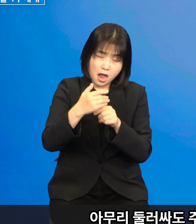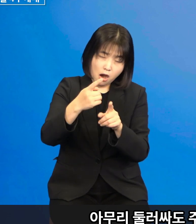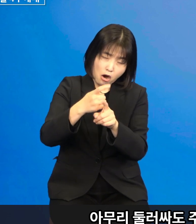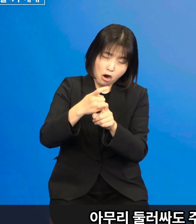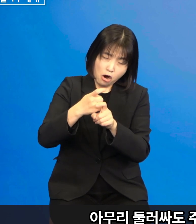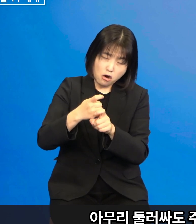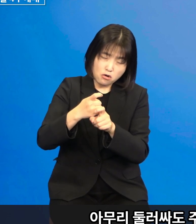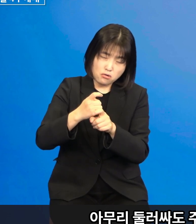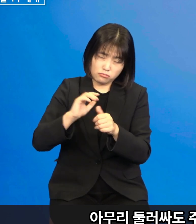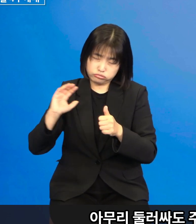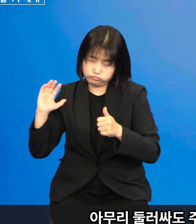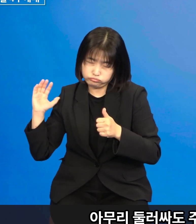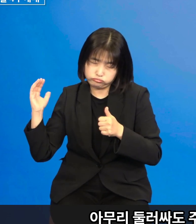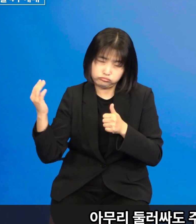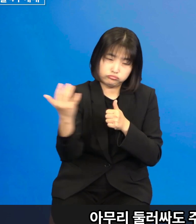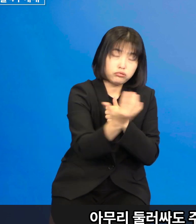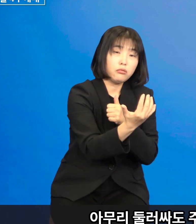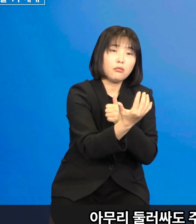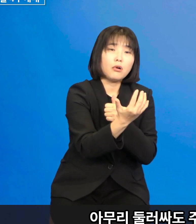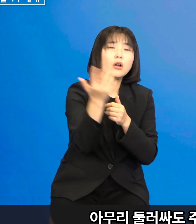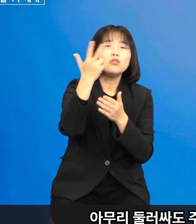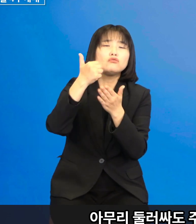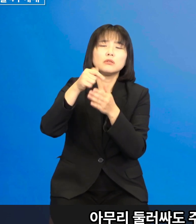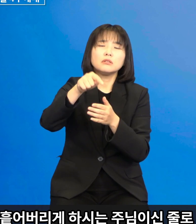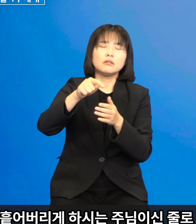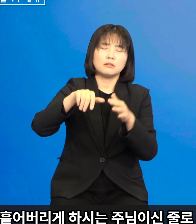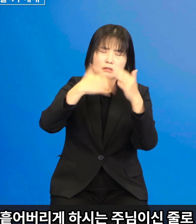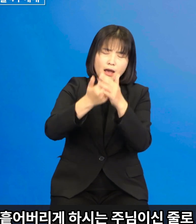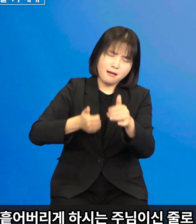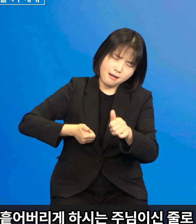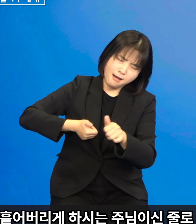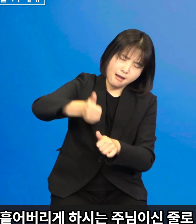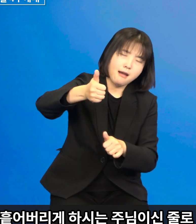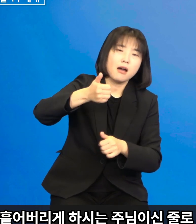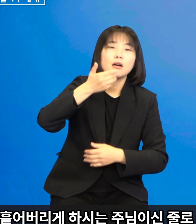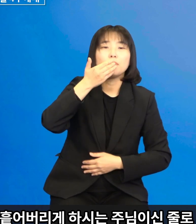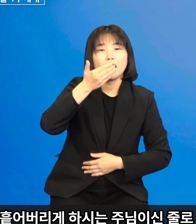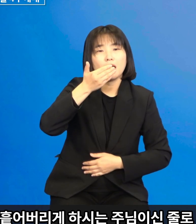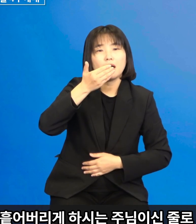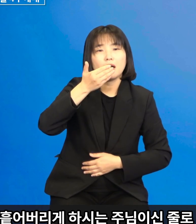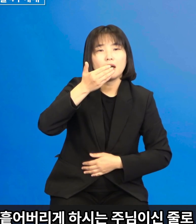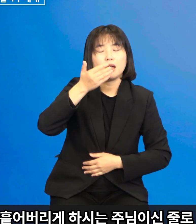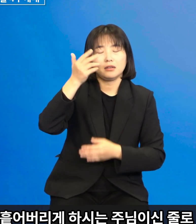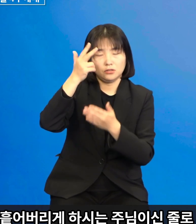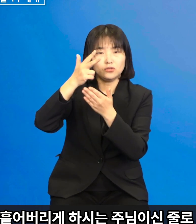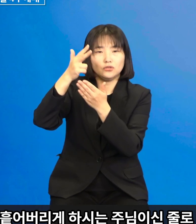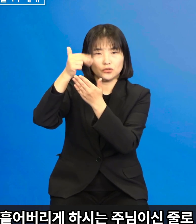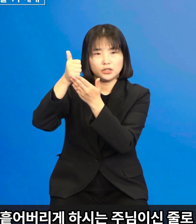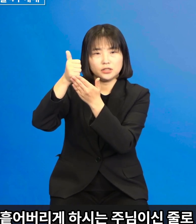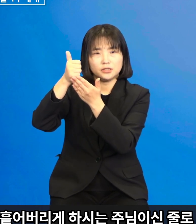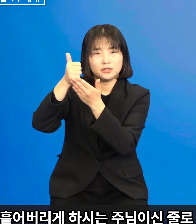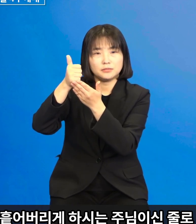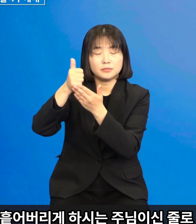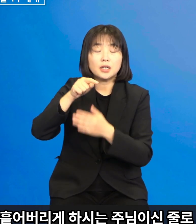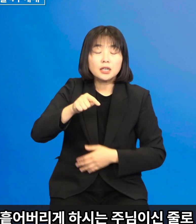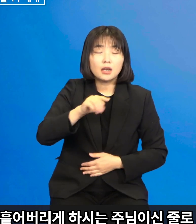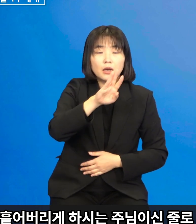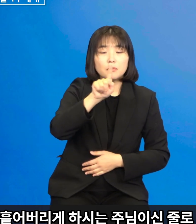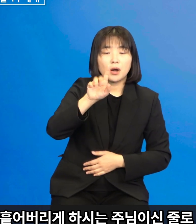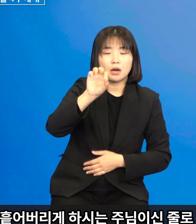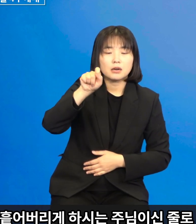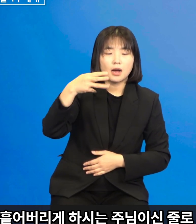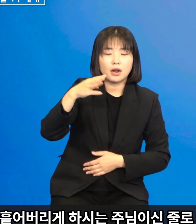아무리 둘러싸도 주께서는 돌파하게 하신다, 흩어버리게 하시는 주님이신 줄로 믿습니다. 이것이